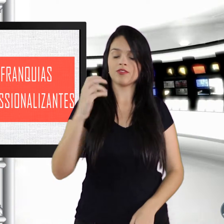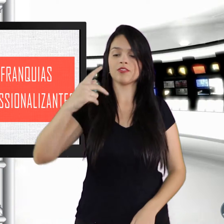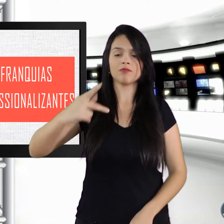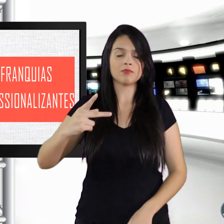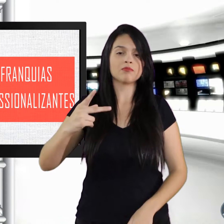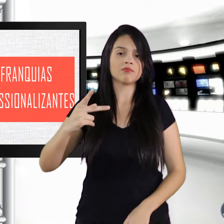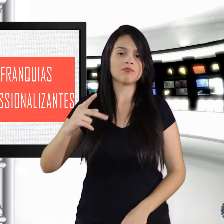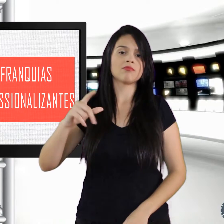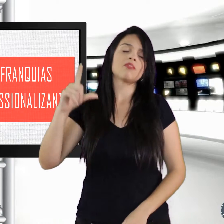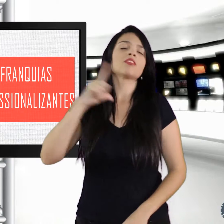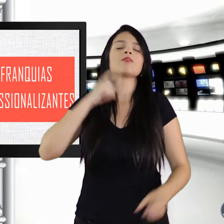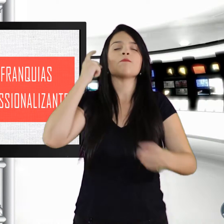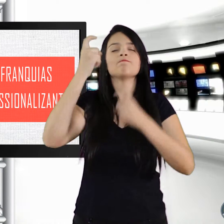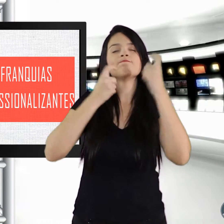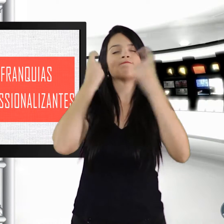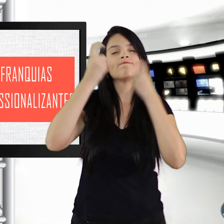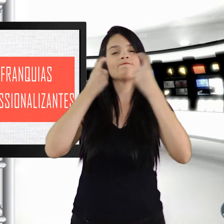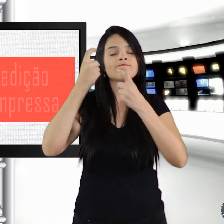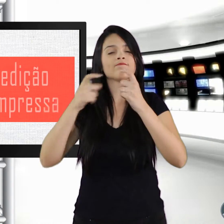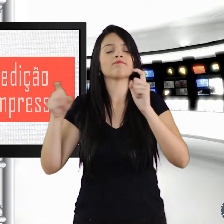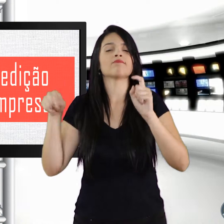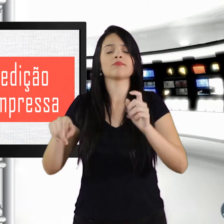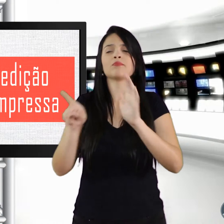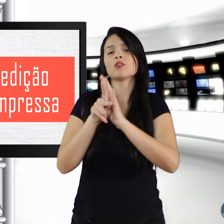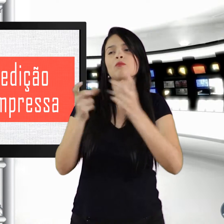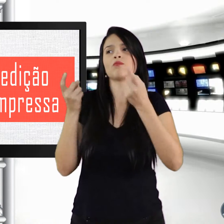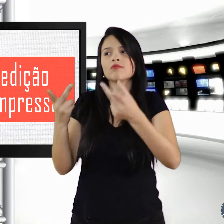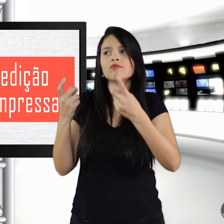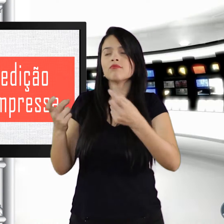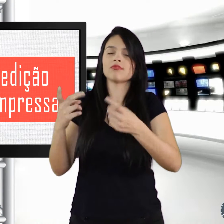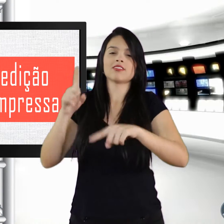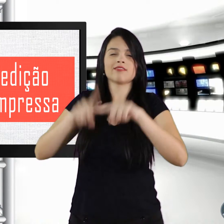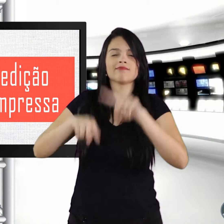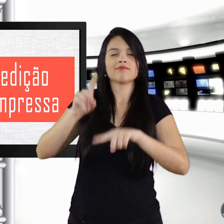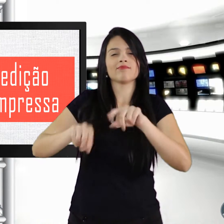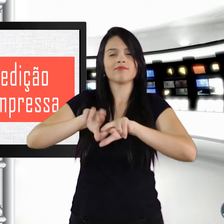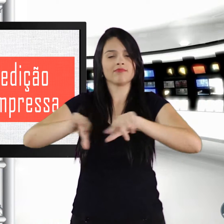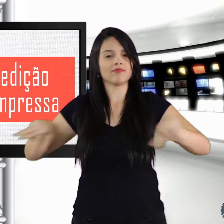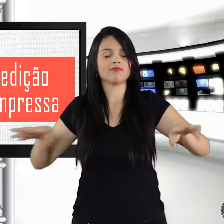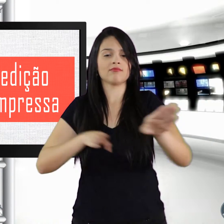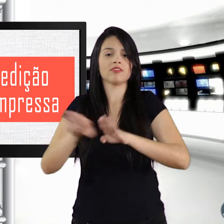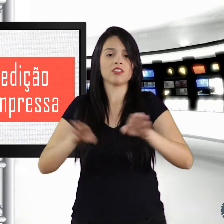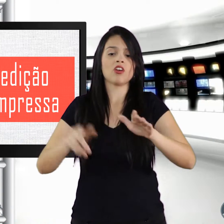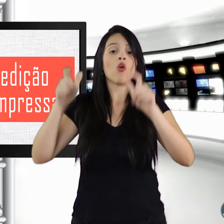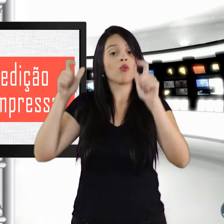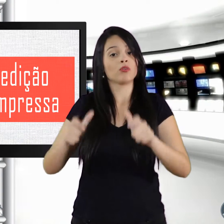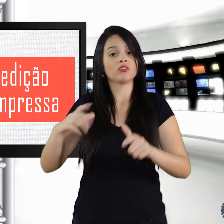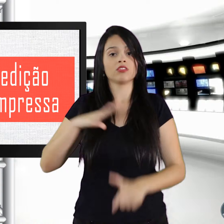Franquias Educacionais e Profissionalizantes, venda de equipamentos de acessibilidade, que fica em Itaúna, Minas Gerais, trabalha